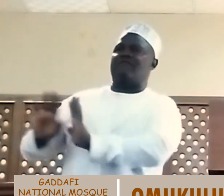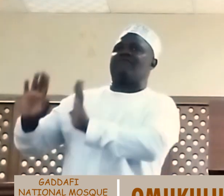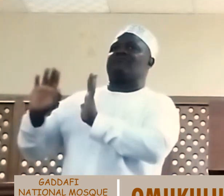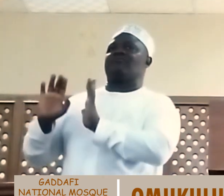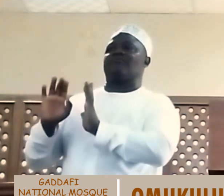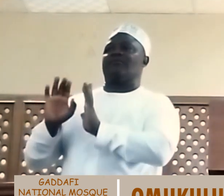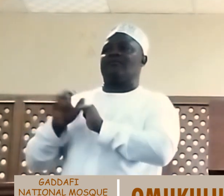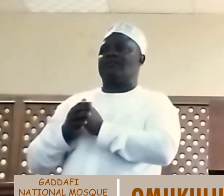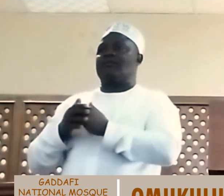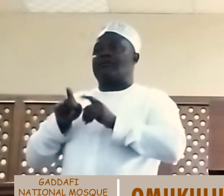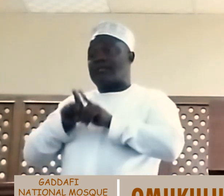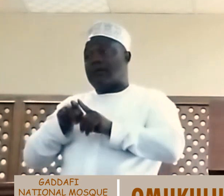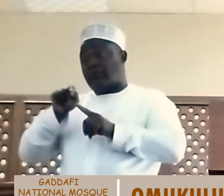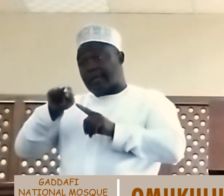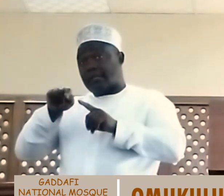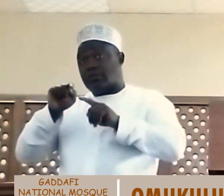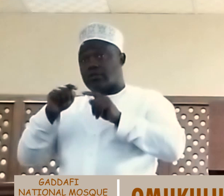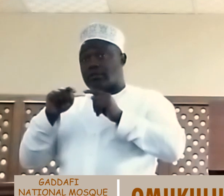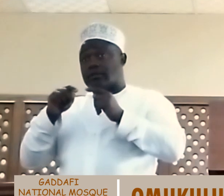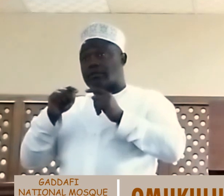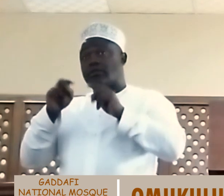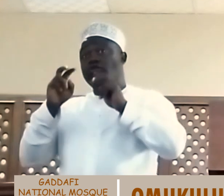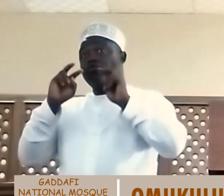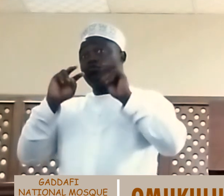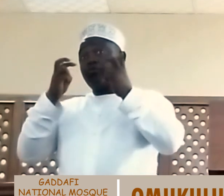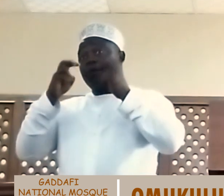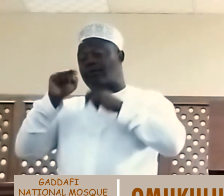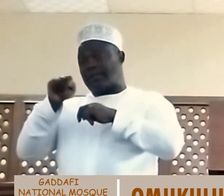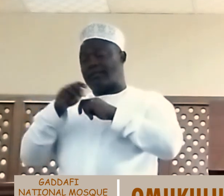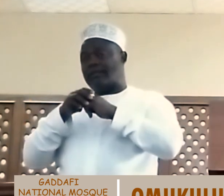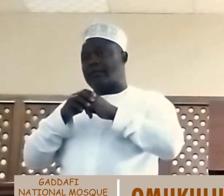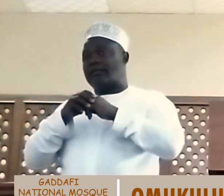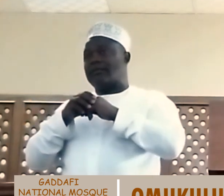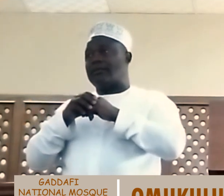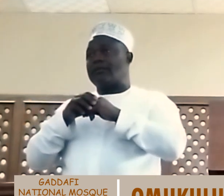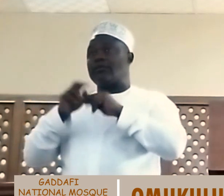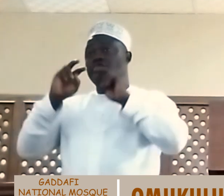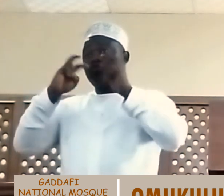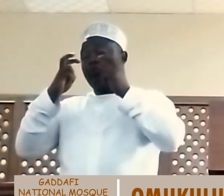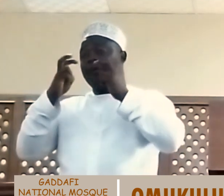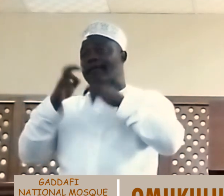yabigaana. Khutuba yaffe ey'olwaleero omulamwa gwayo